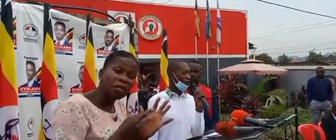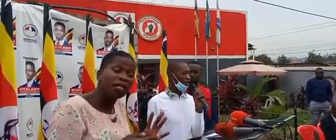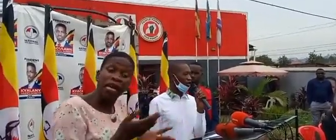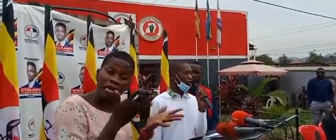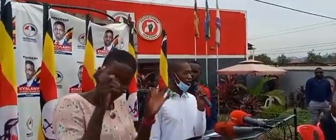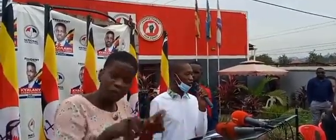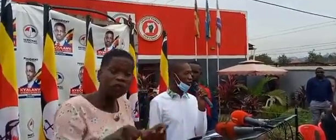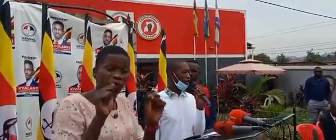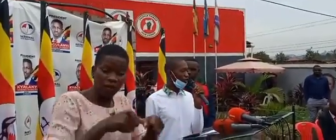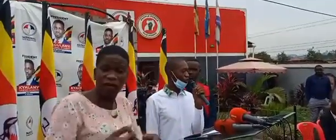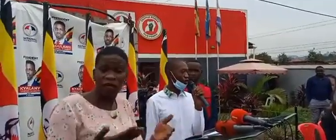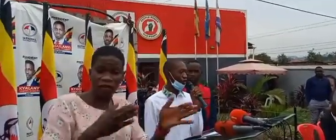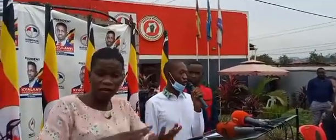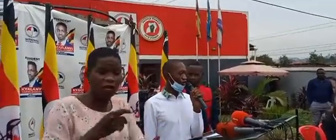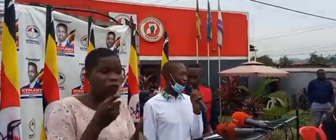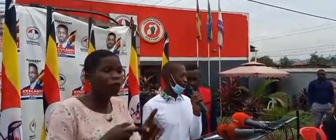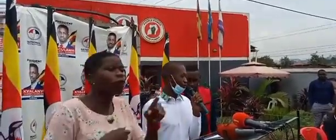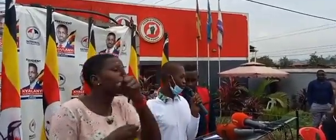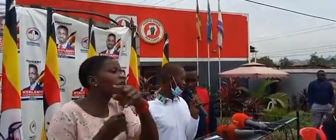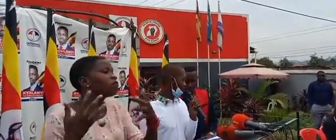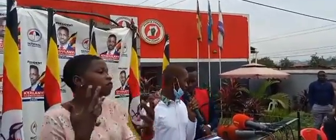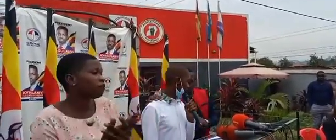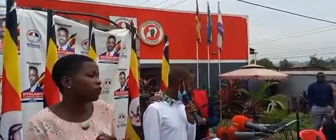okufiirayo awatali kuyambibwa